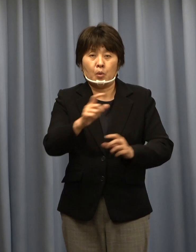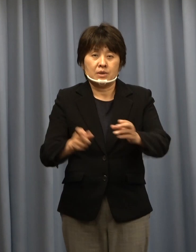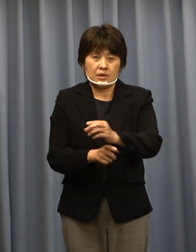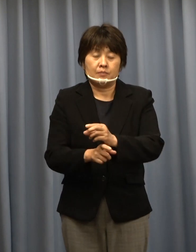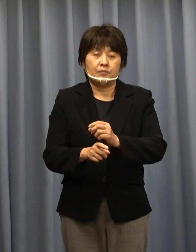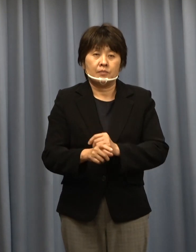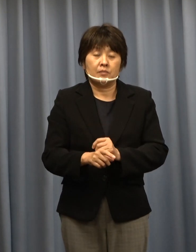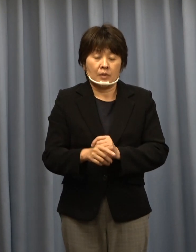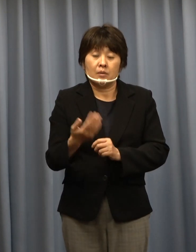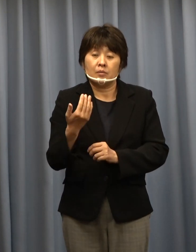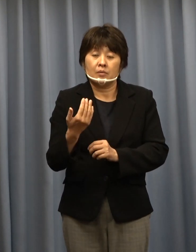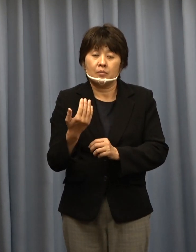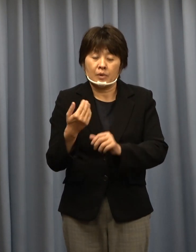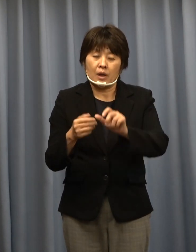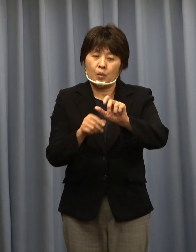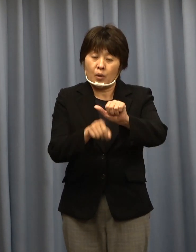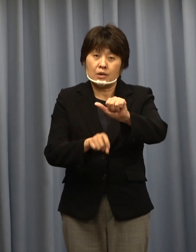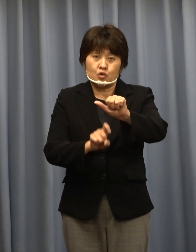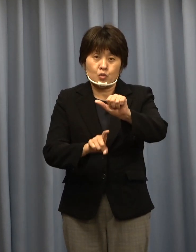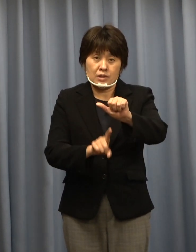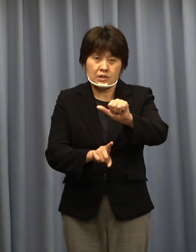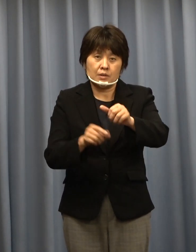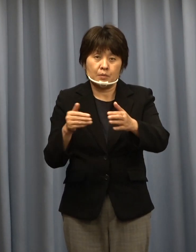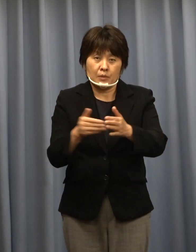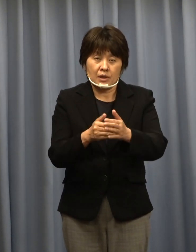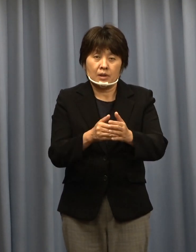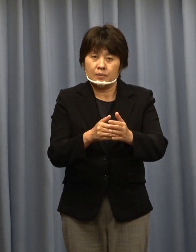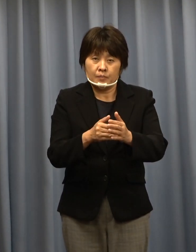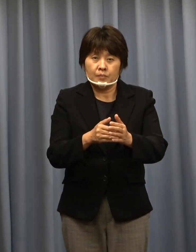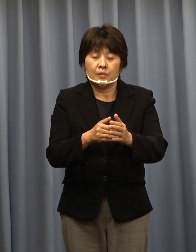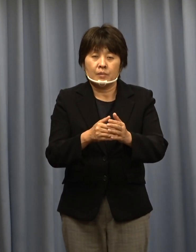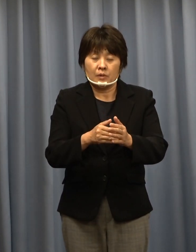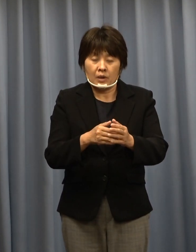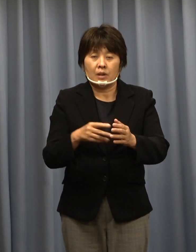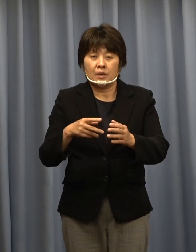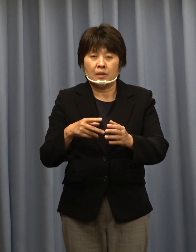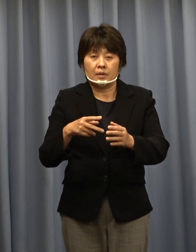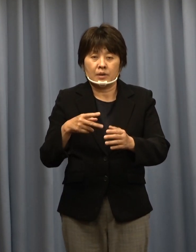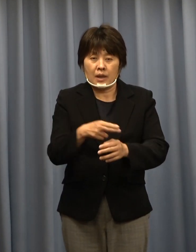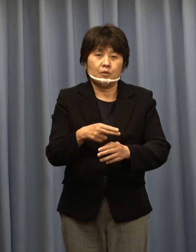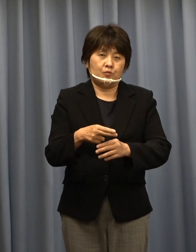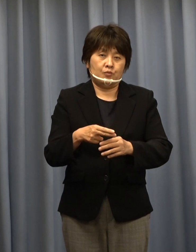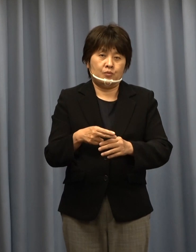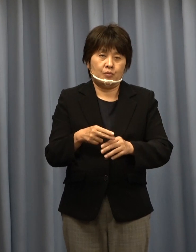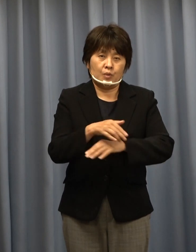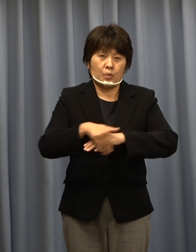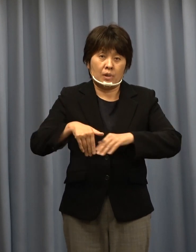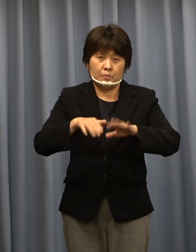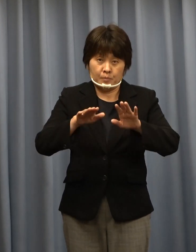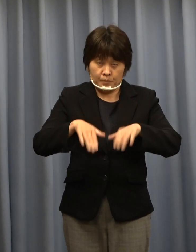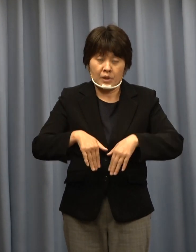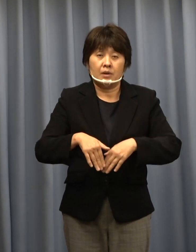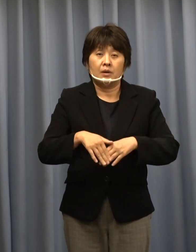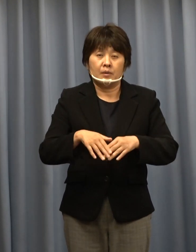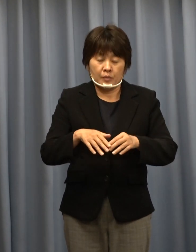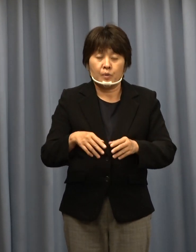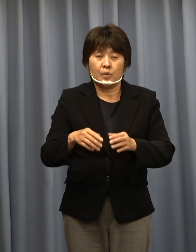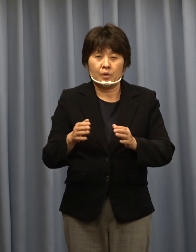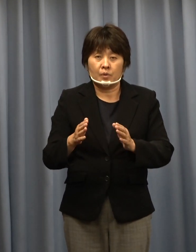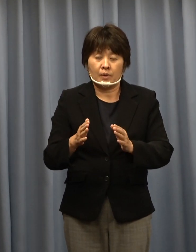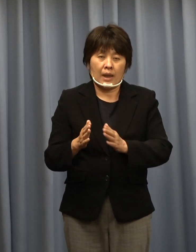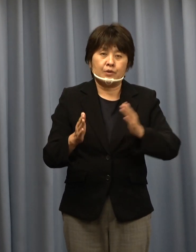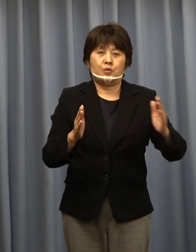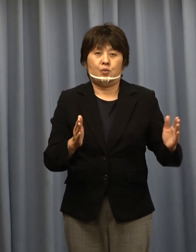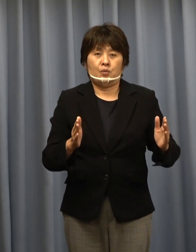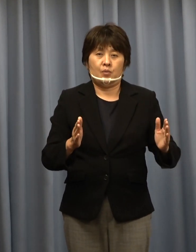11日をもって現在のまん延防止等重点措置は期限を切れることになりますけれども、この更新、つまり